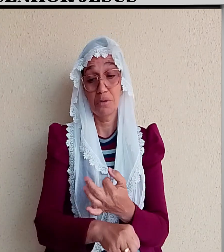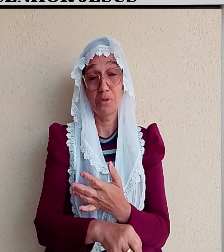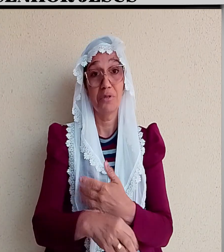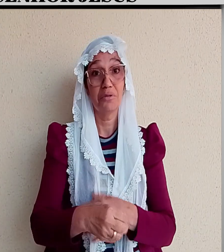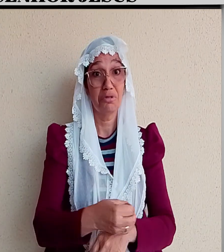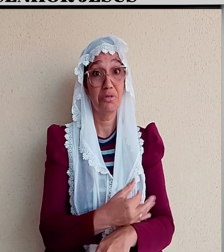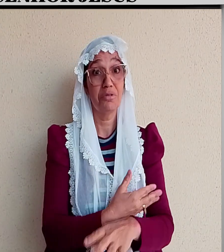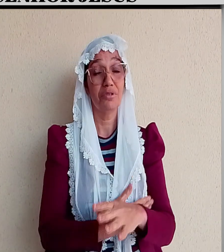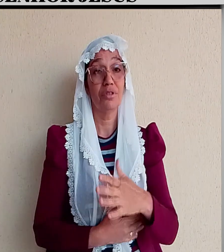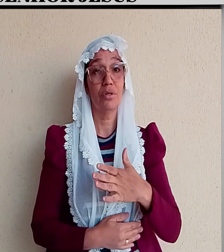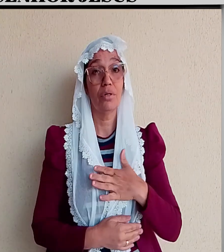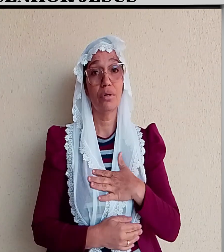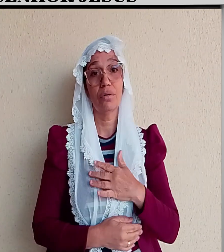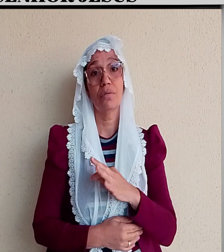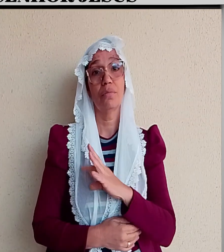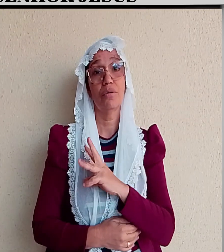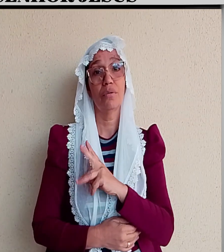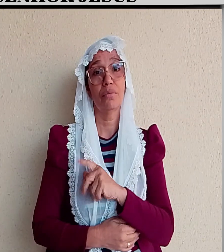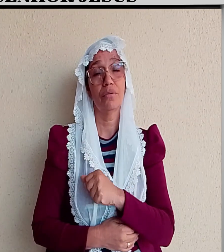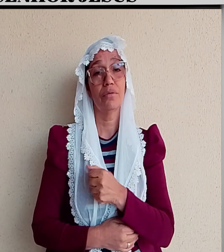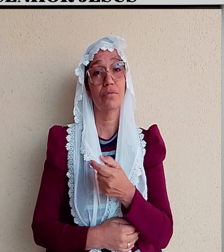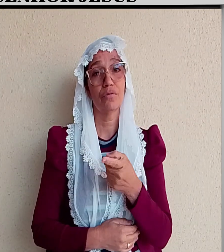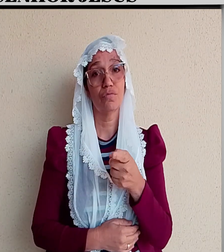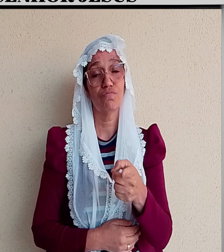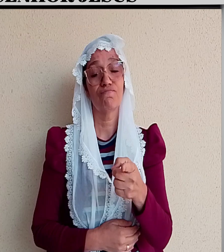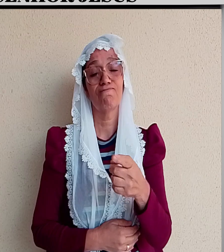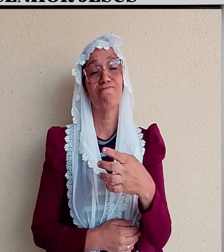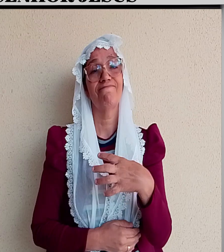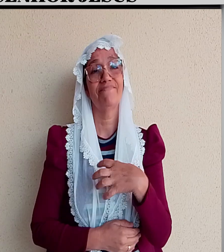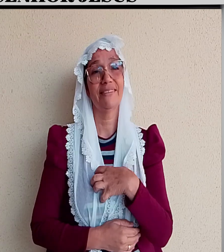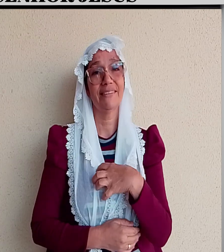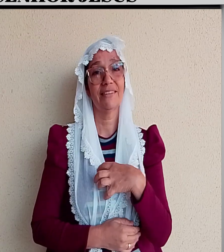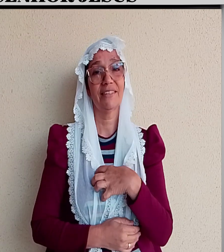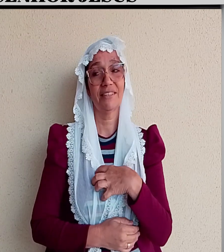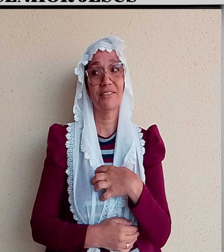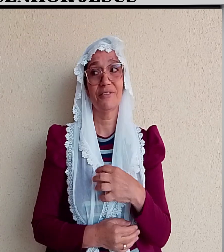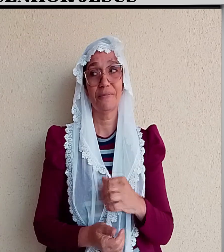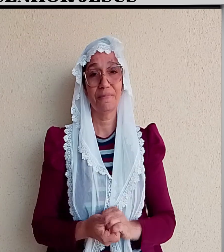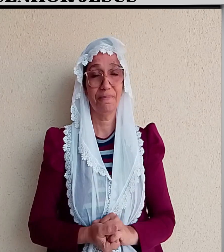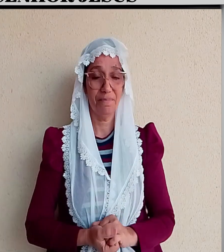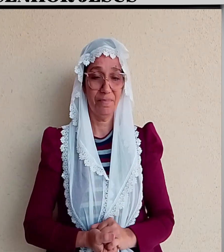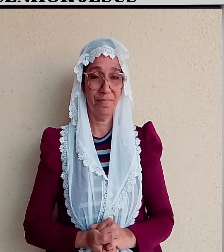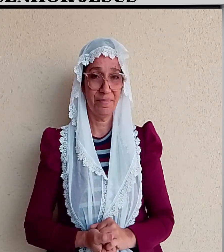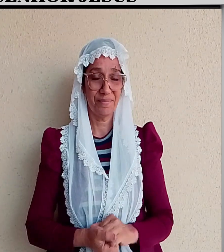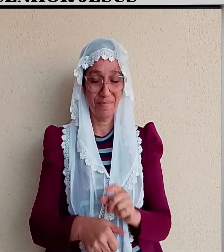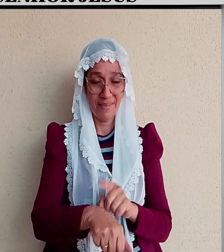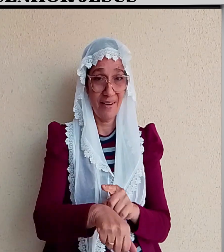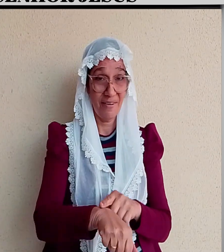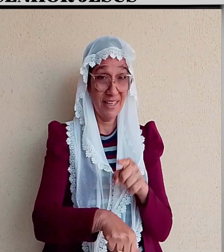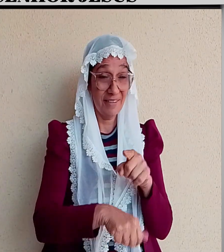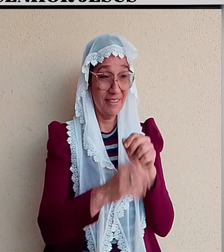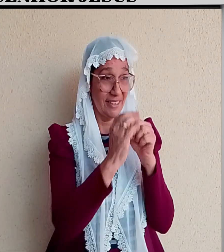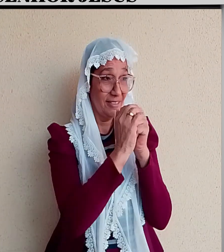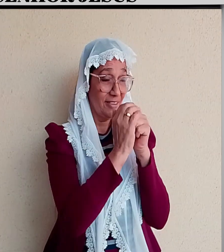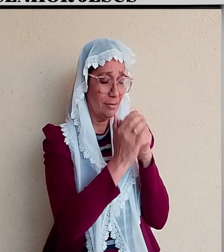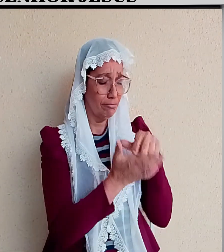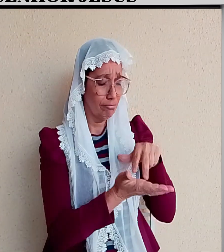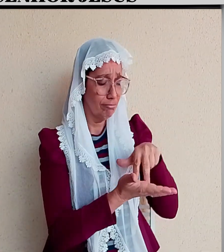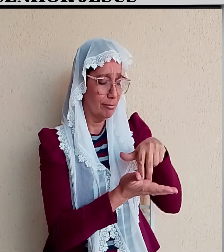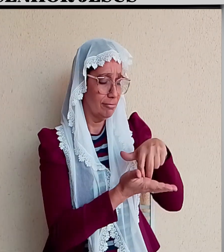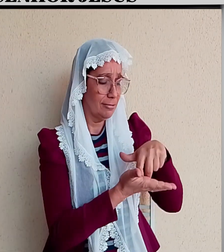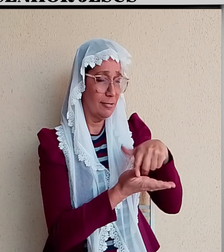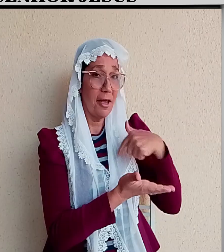só de eu estar do teu lado, de joelhos, quando você dobra o joelho, eu dobro também. Só de eu estar do teu lado, este amor